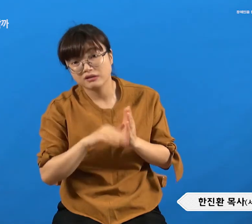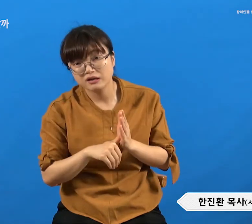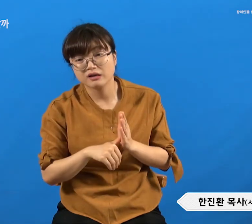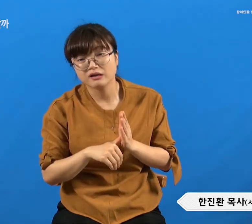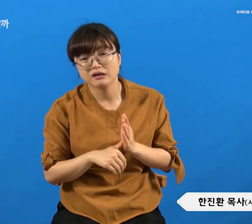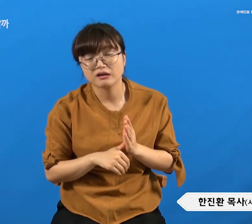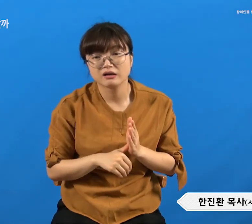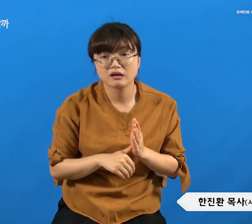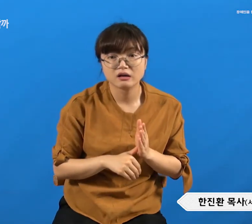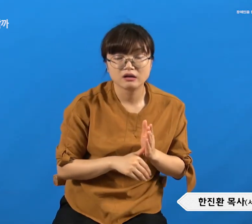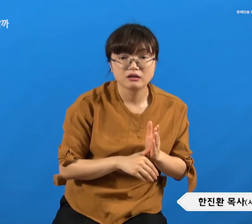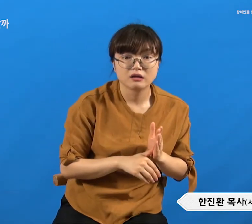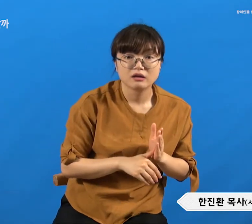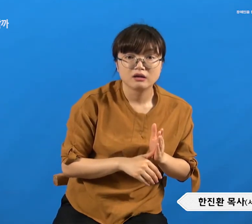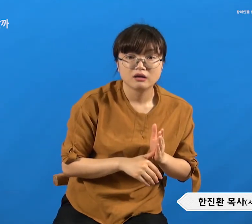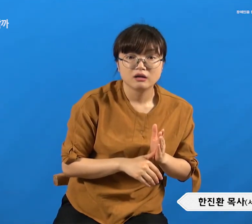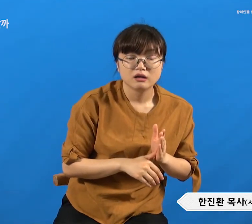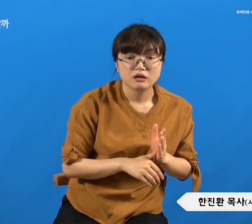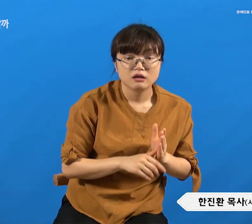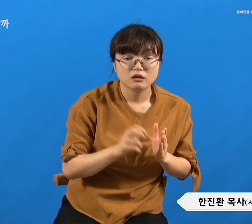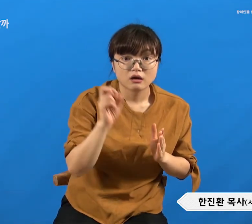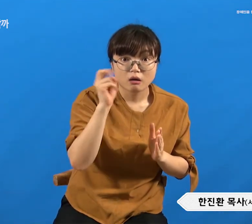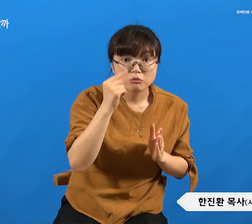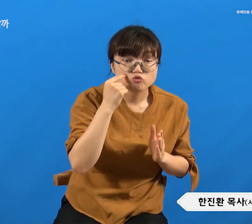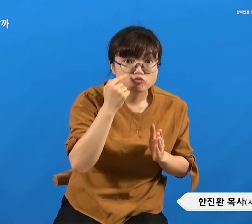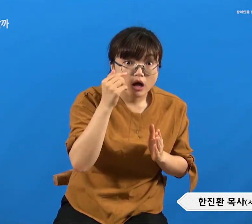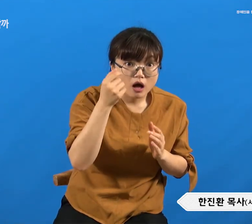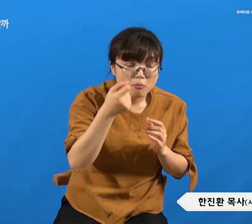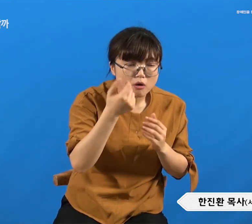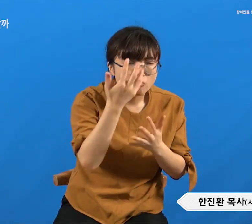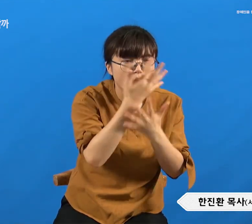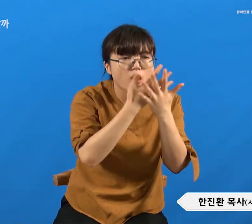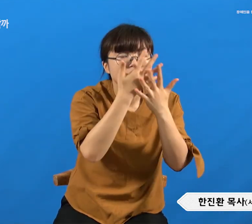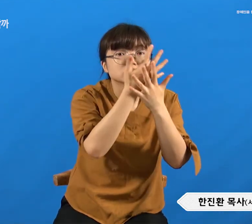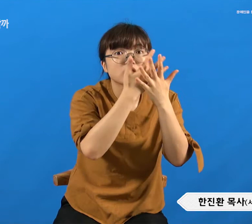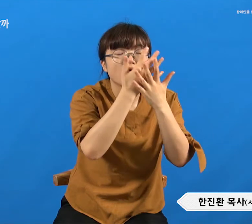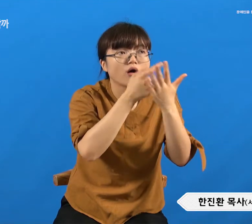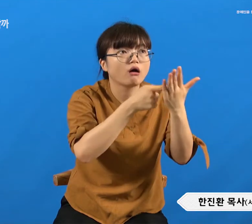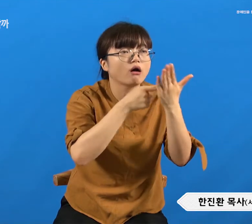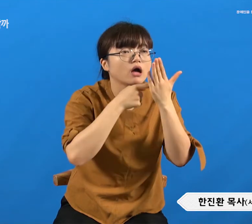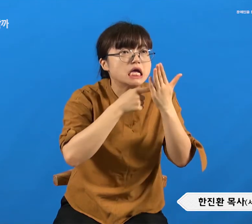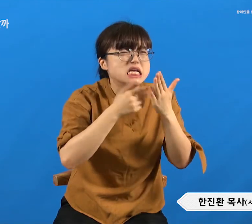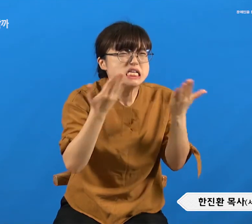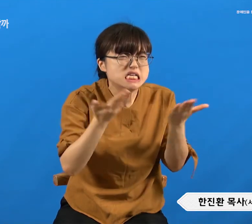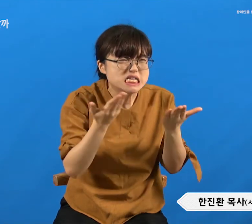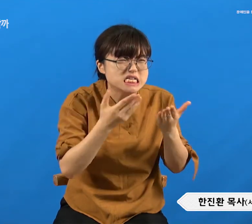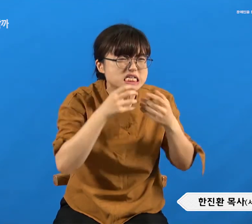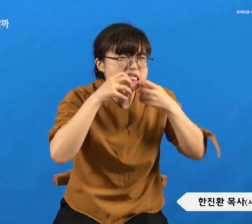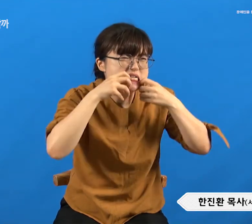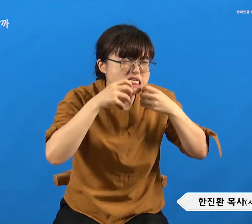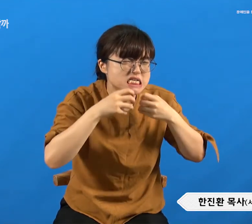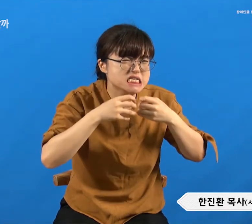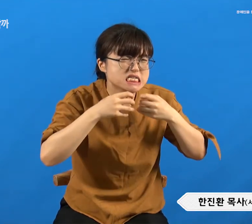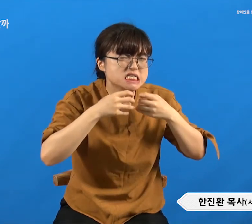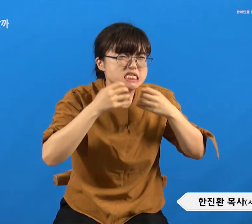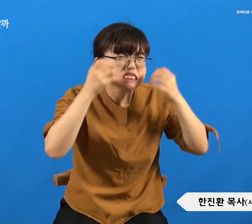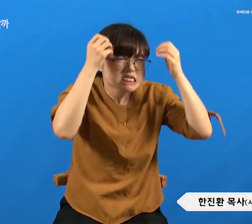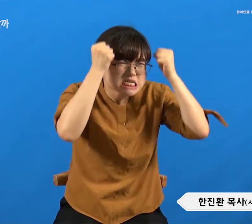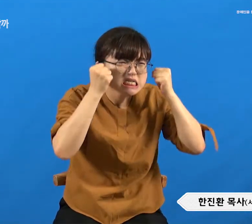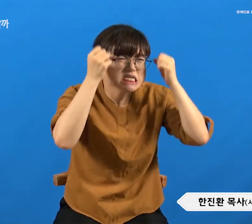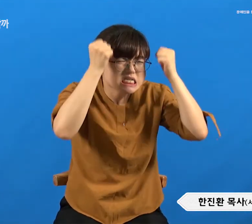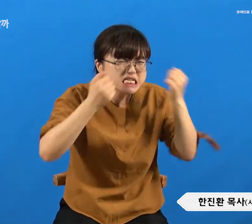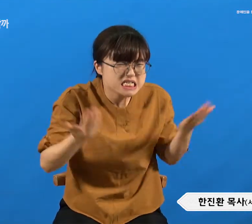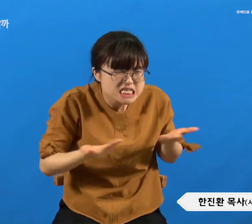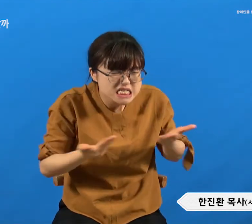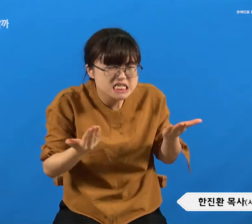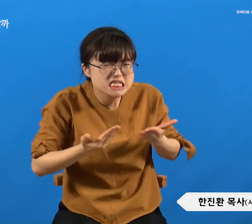그러는데 눈앞에 환상이 펼쳐졌습니다. 일 중독이 되어서 아등바등 살아가고 있는 자기